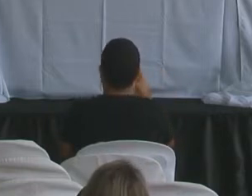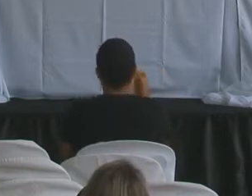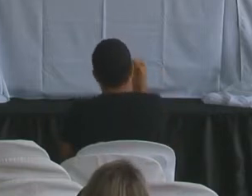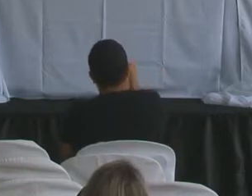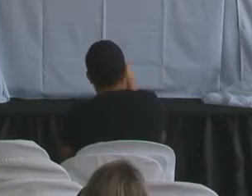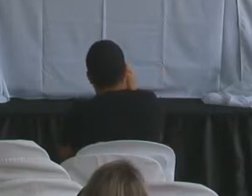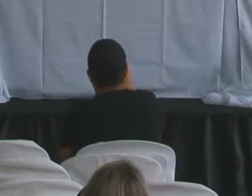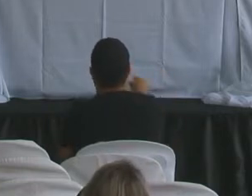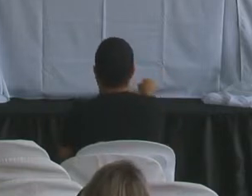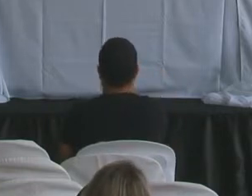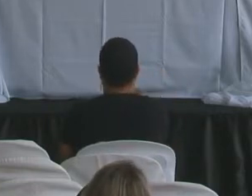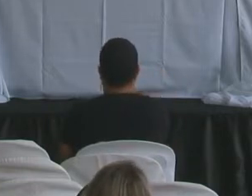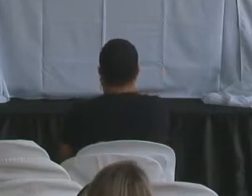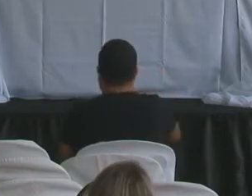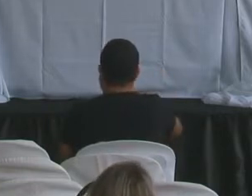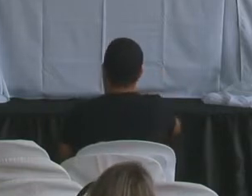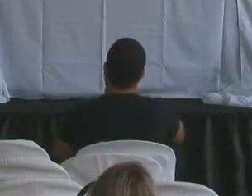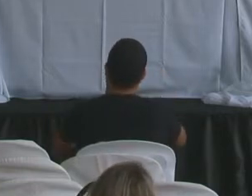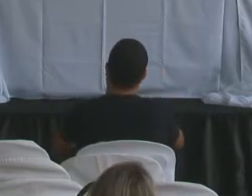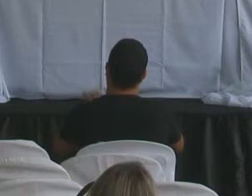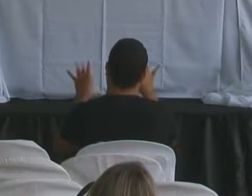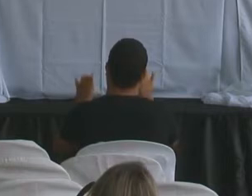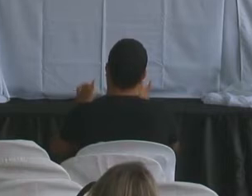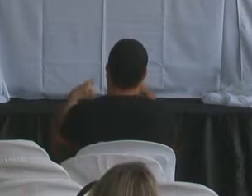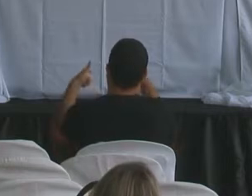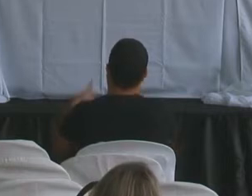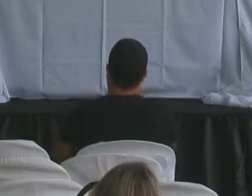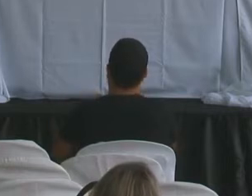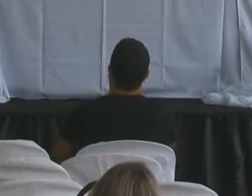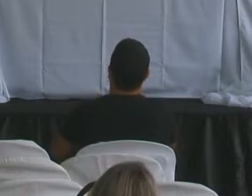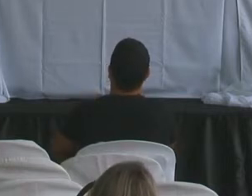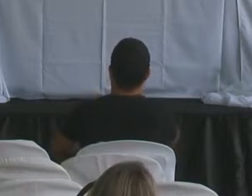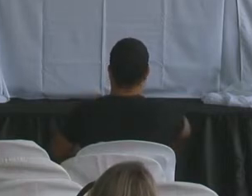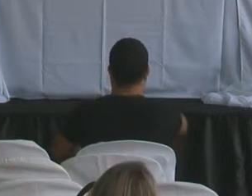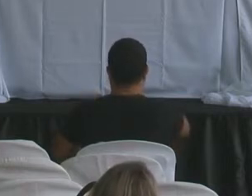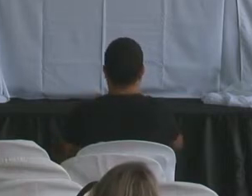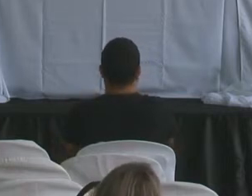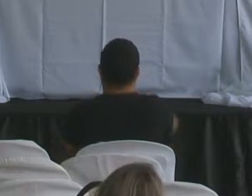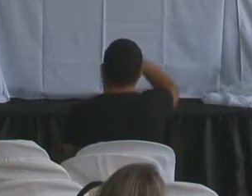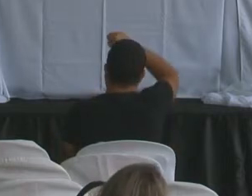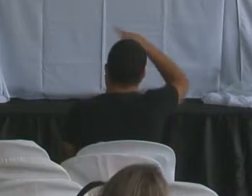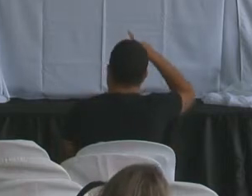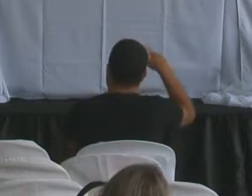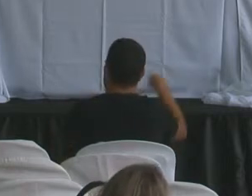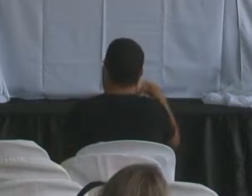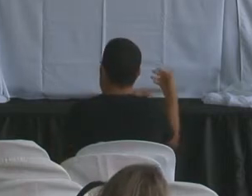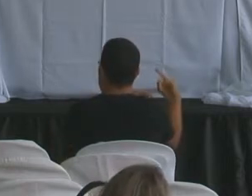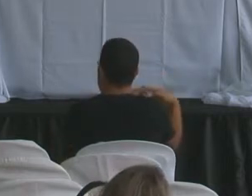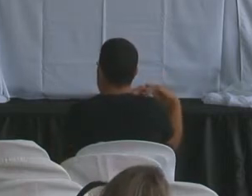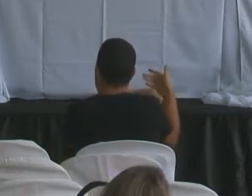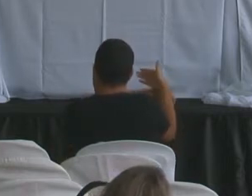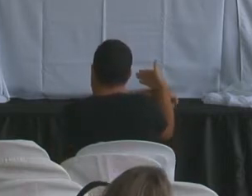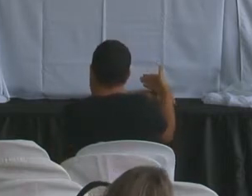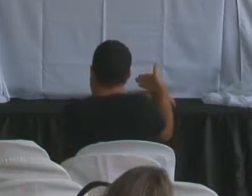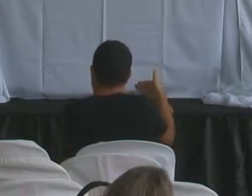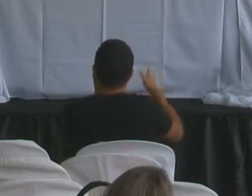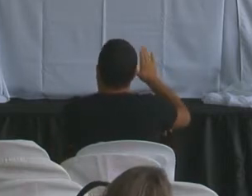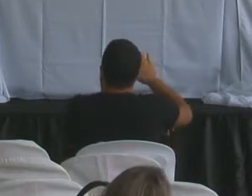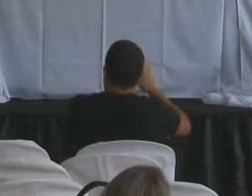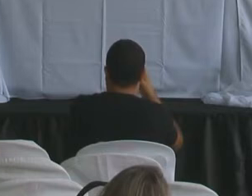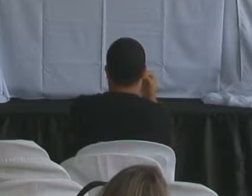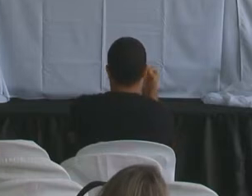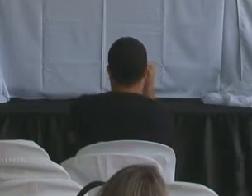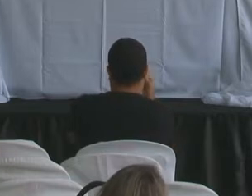na área de Educação Especial da Rede Estadual de Ensino e na Prefeitura Municipal da Serra. Possui experiência na área